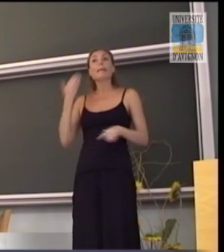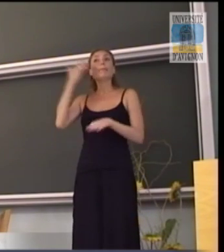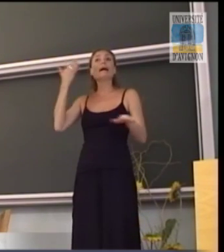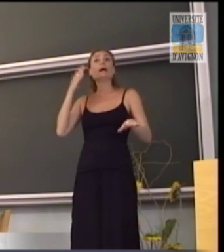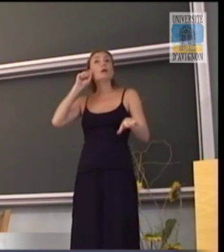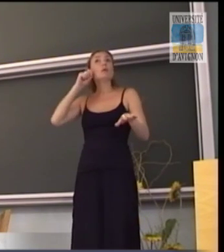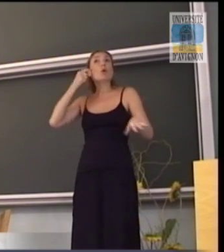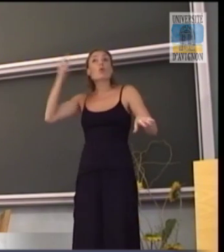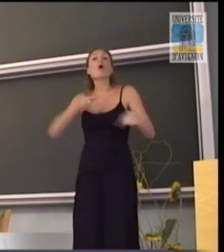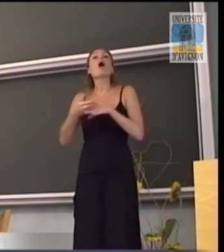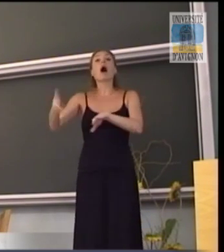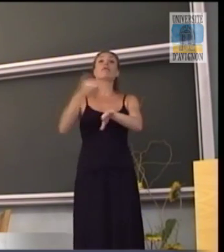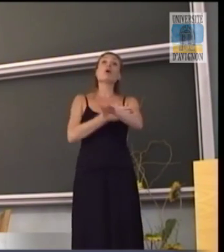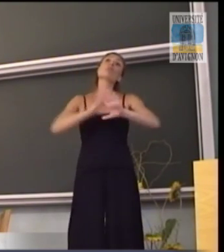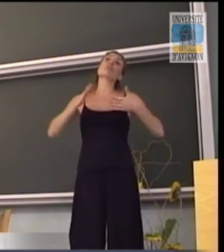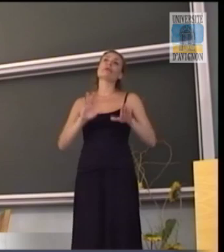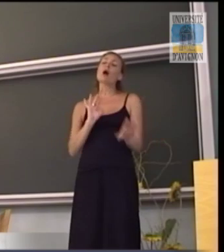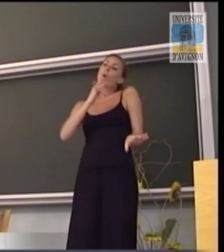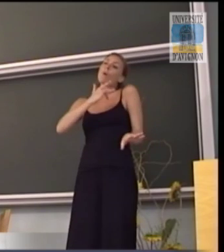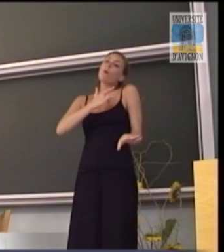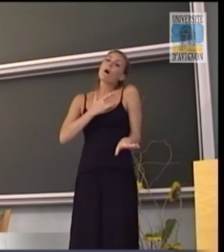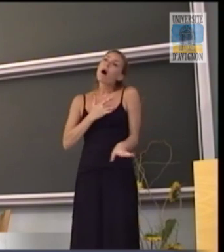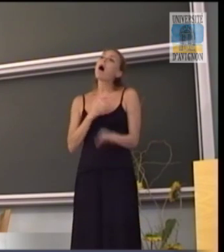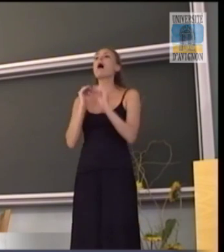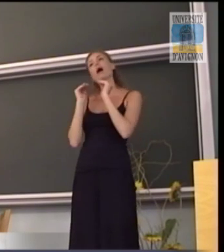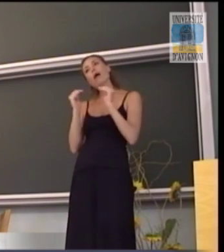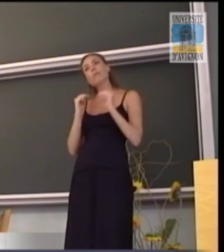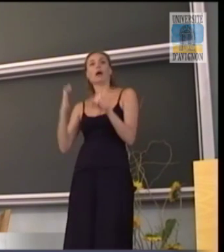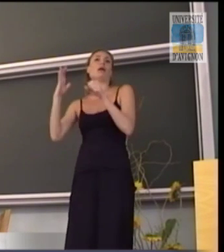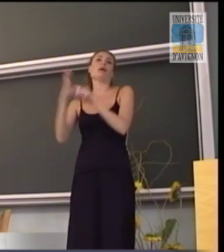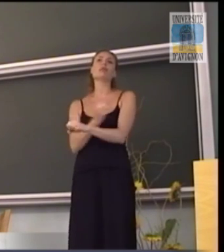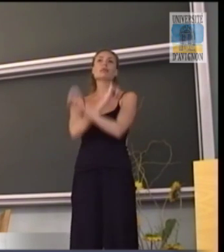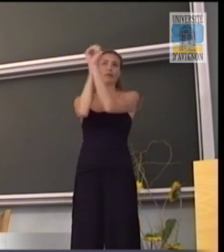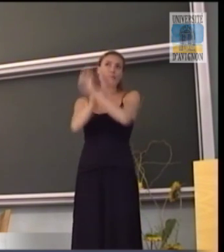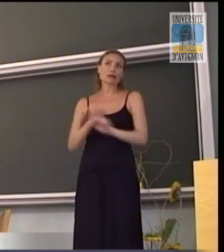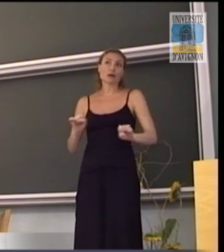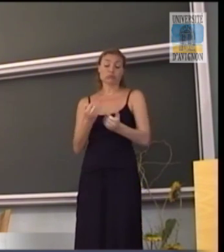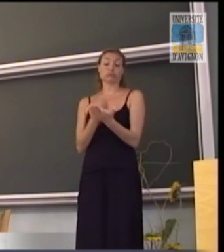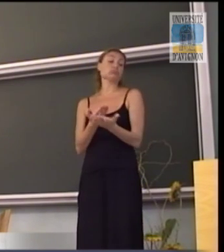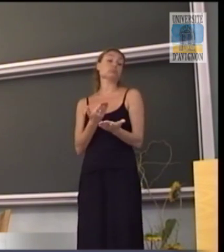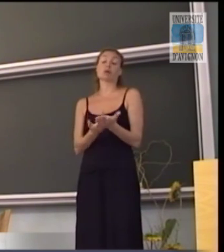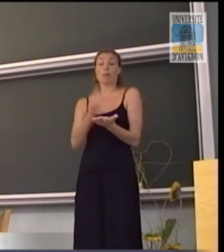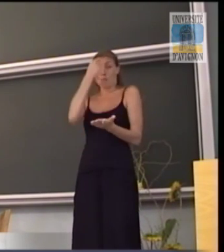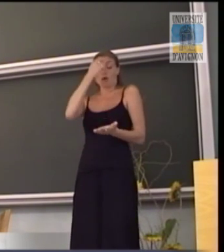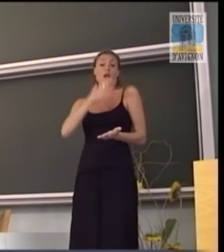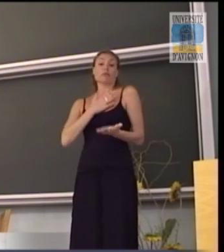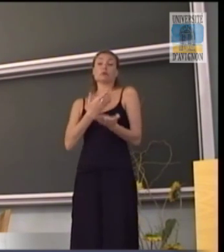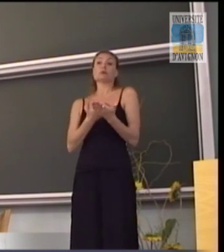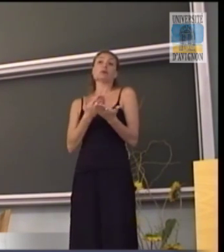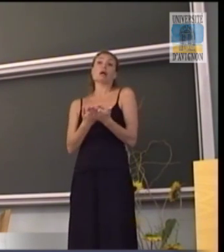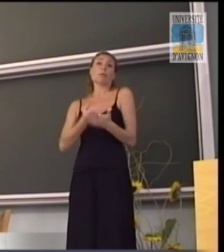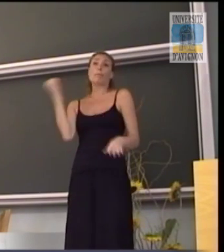un peu plus en vous disant, oh les pauvres, c'est formidable ce qu'ils arrivent à faire, n'est-ce pas? Et je trouve que c'est pour moi ce qu'il y a de plus